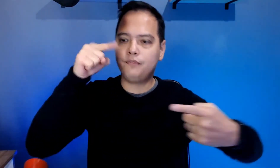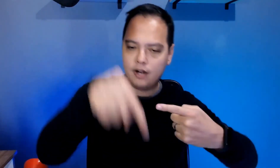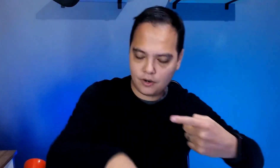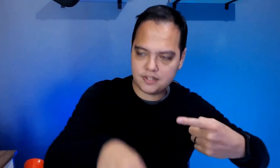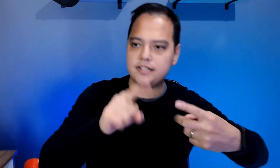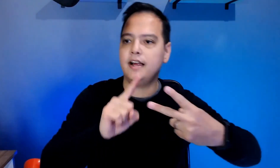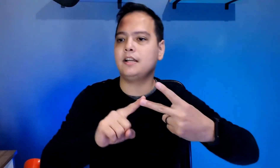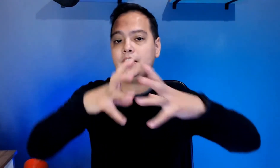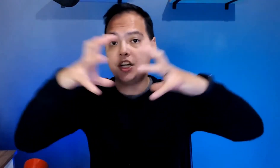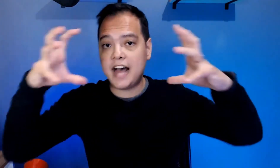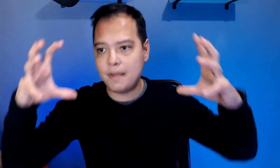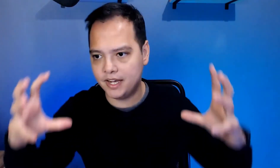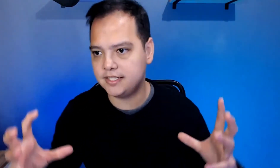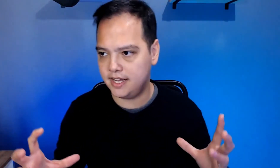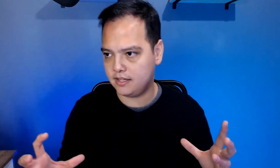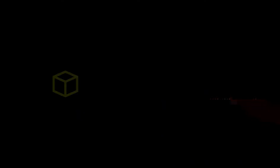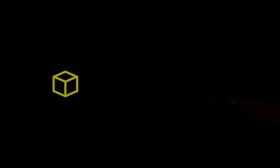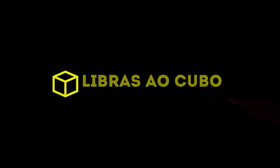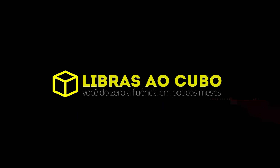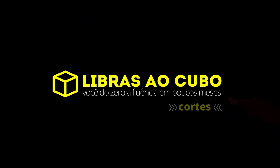coisa certa, para a gente criar a imagem certa.